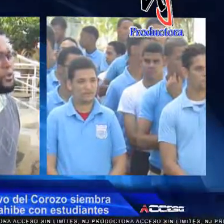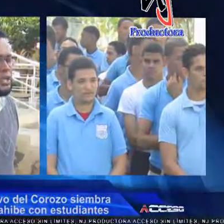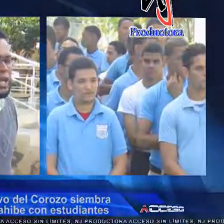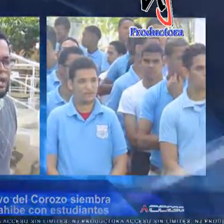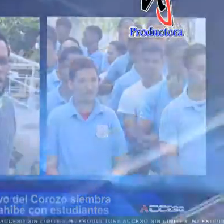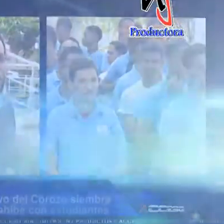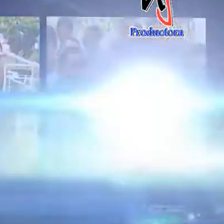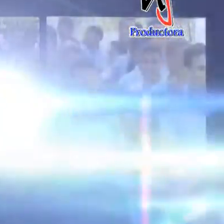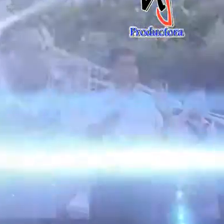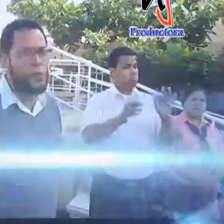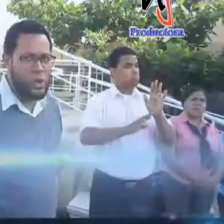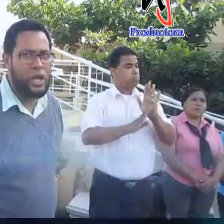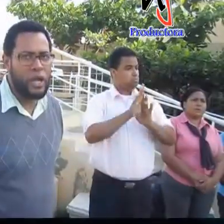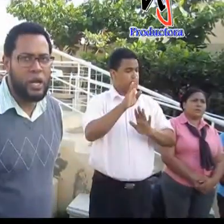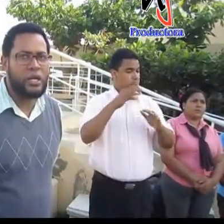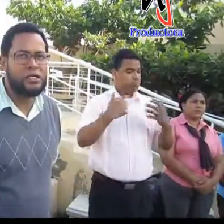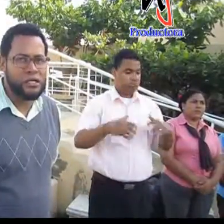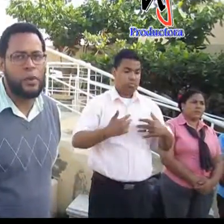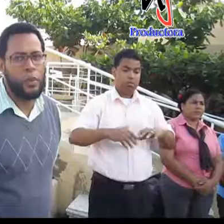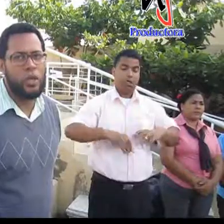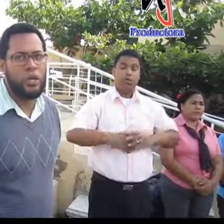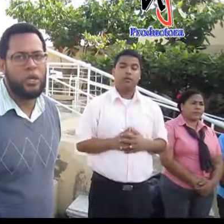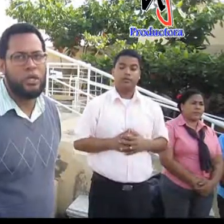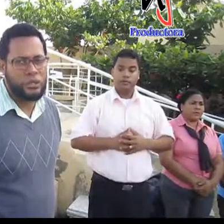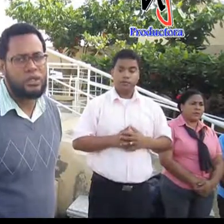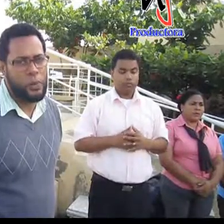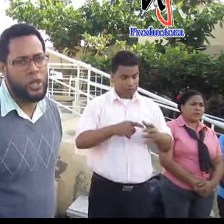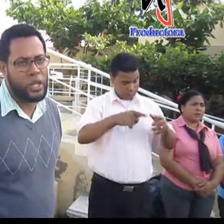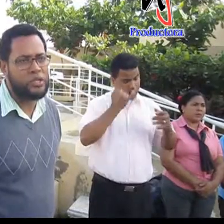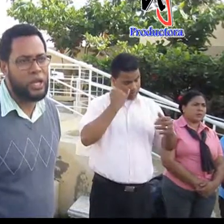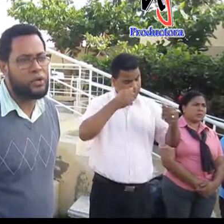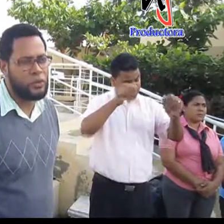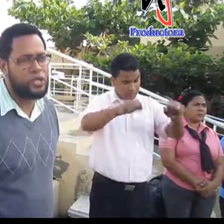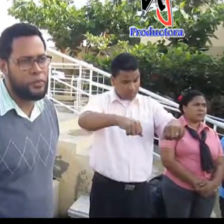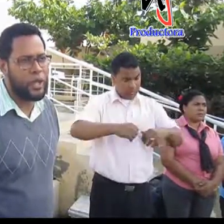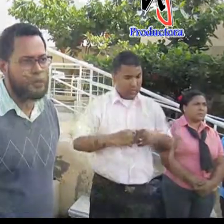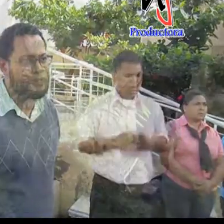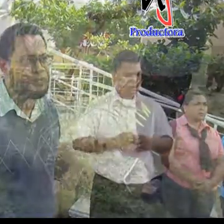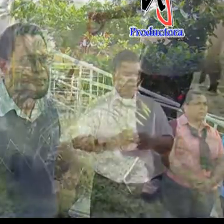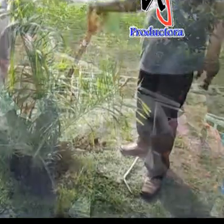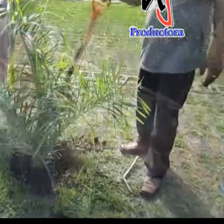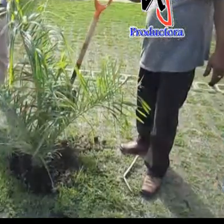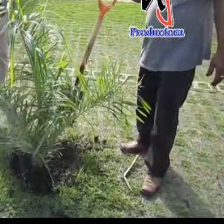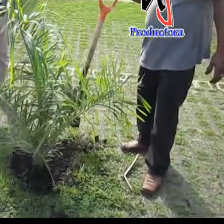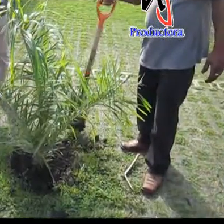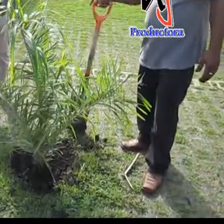la posibilidad de que se pueda creer que sí se puede, sí se pueden hacer las cosas bien.